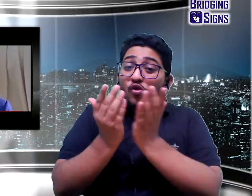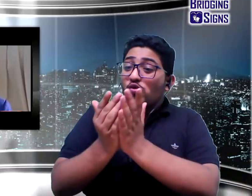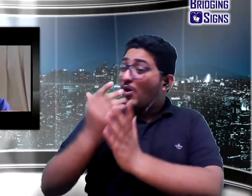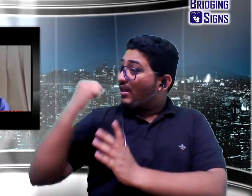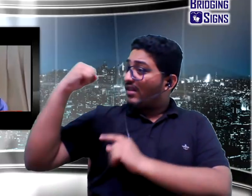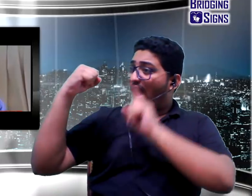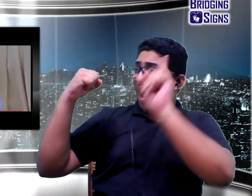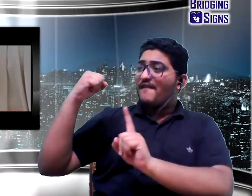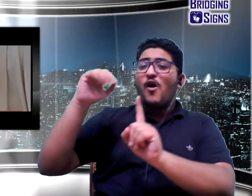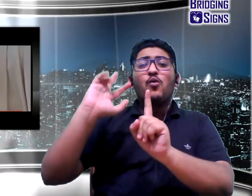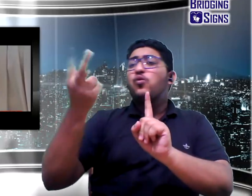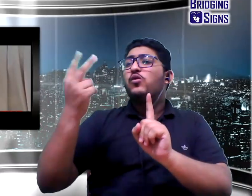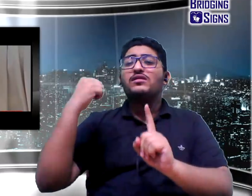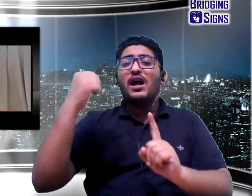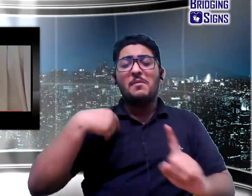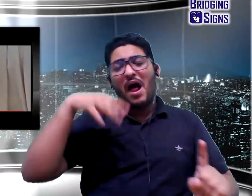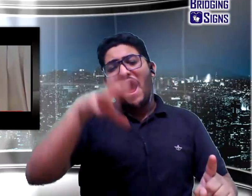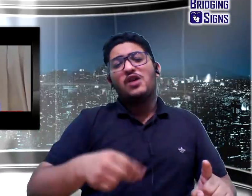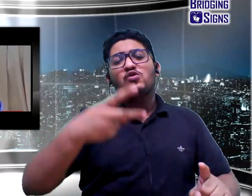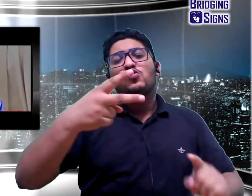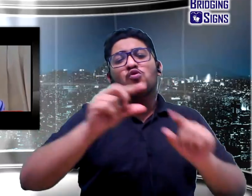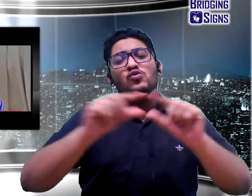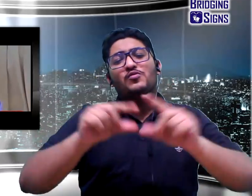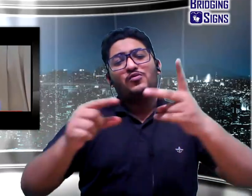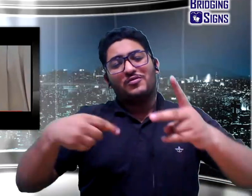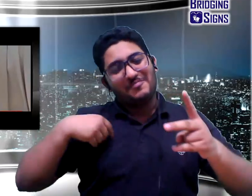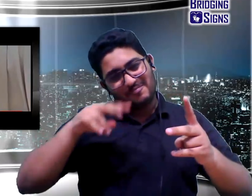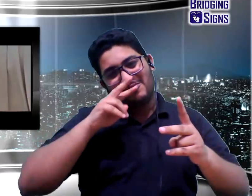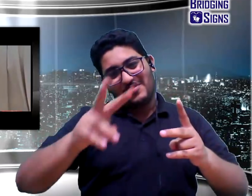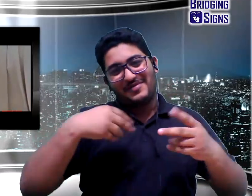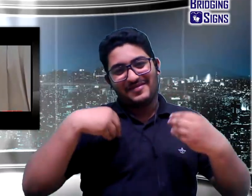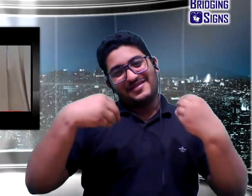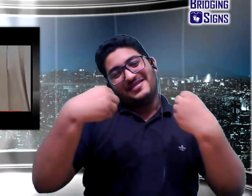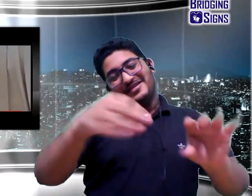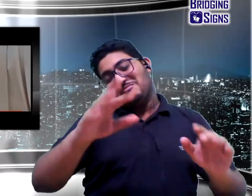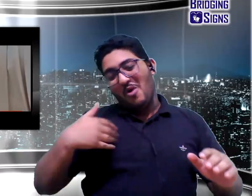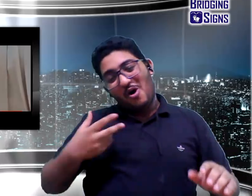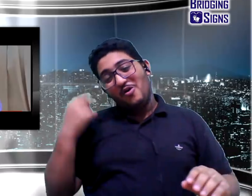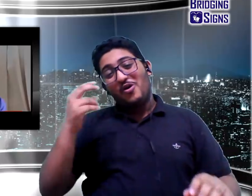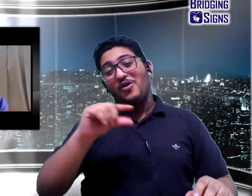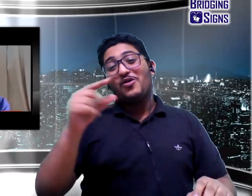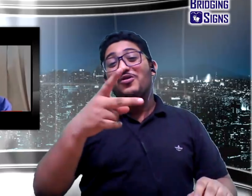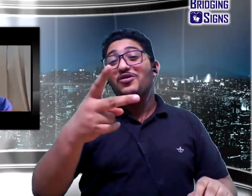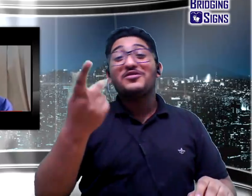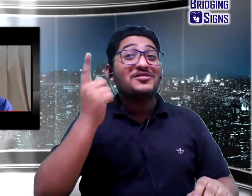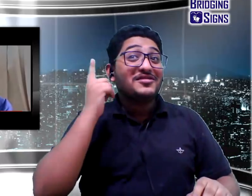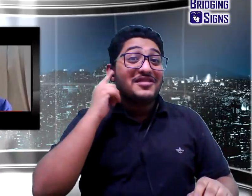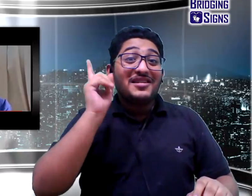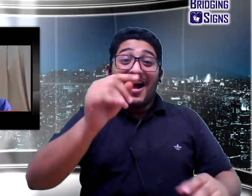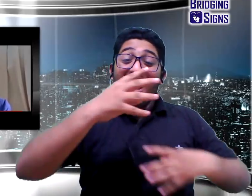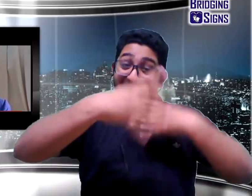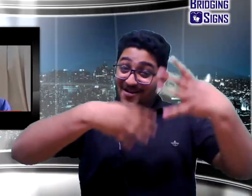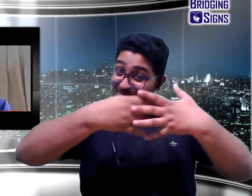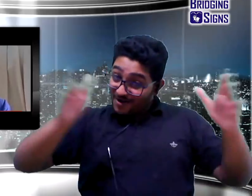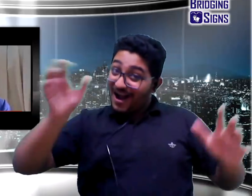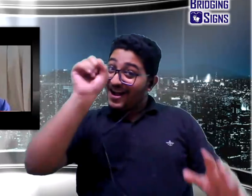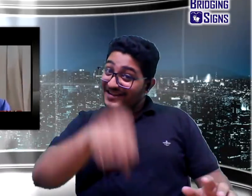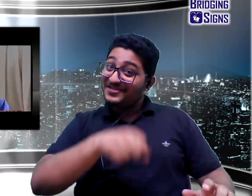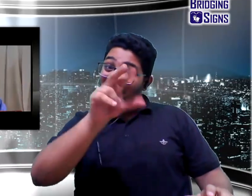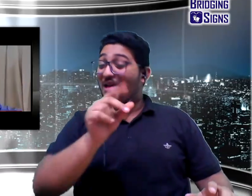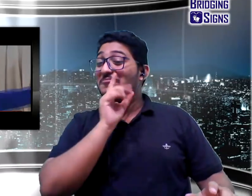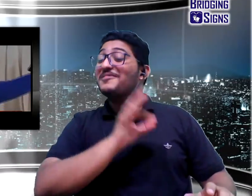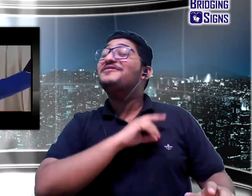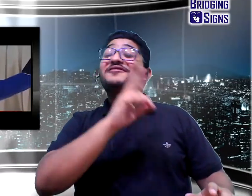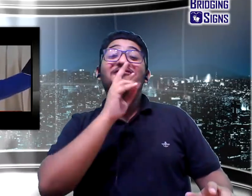समझदा। अखीर च लास्ट दो लाइना हुण तुहानू सुनना, मैं हुण तुहानू सुनना है, और यह सुनना कि तुसीं बार्डर खोलण की गल करोगे कि नहीं